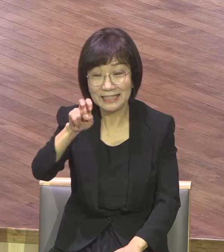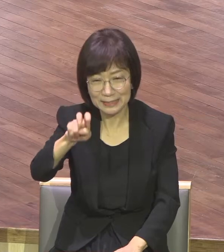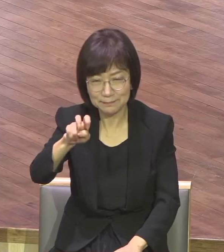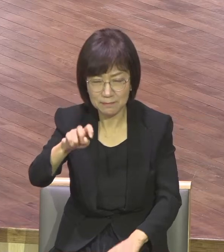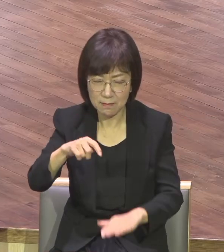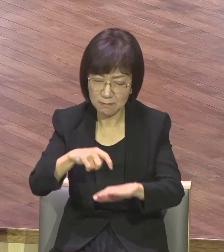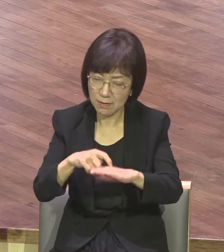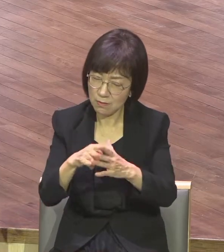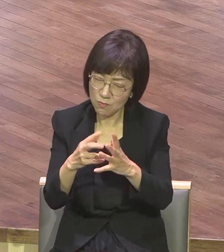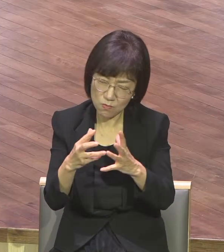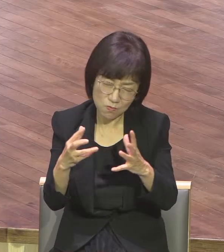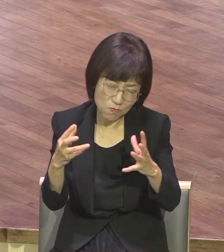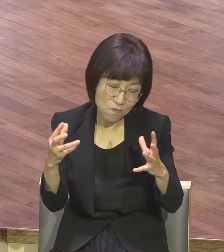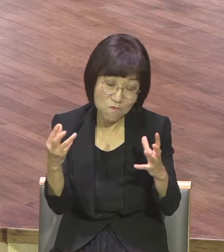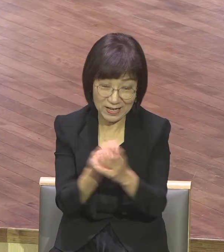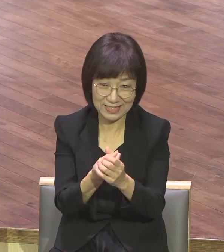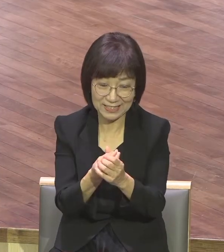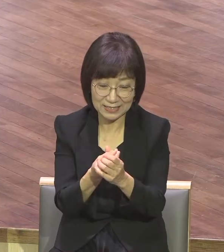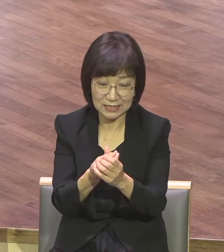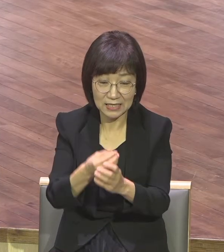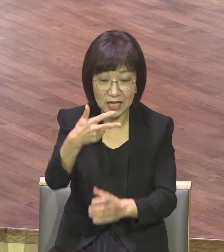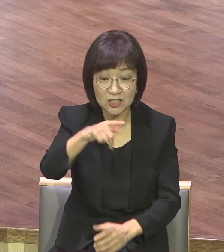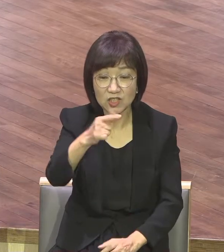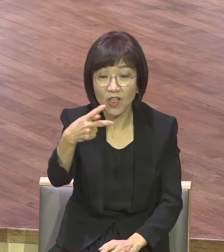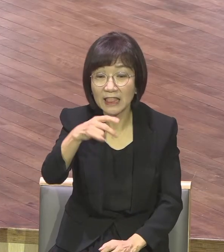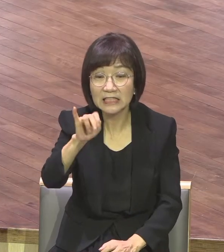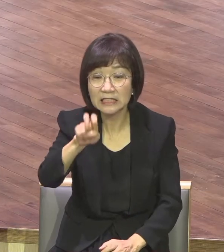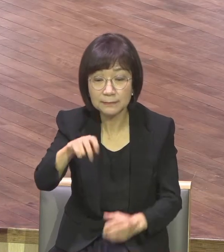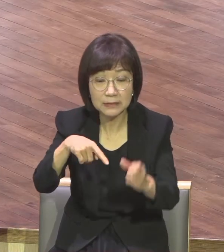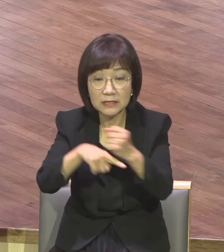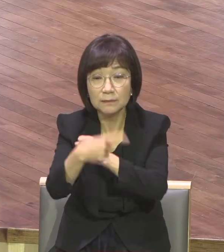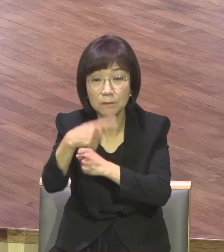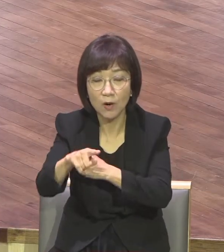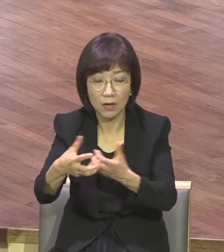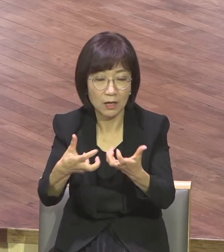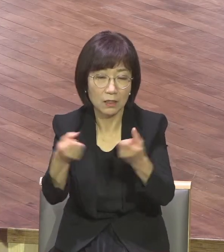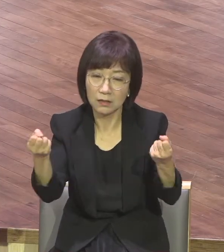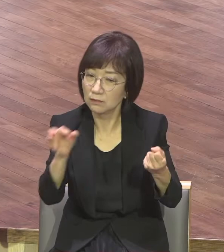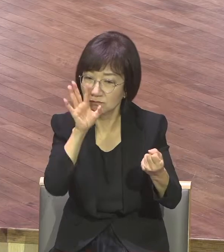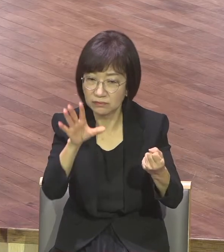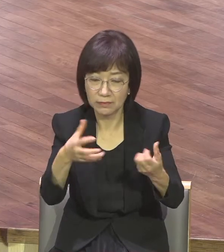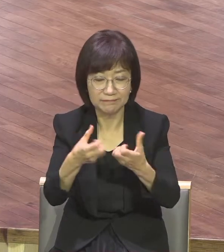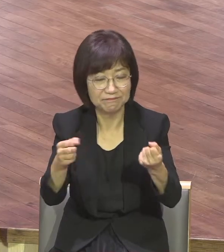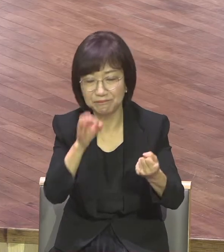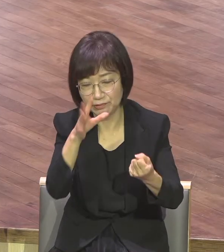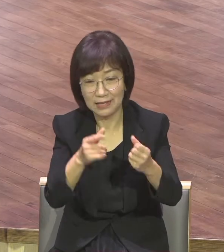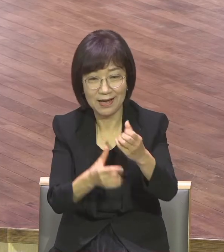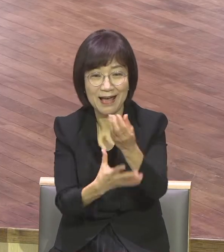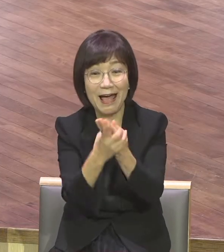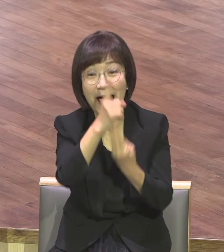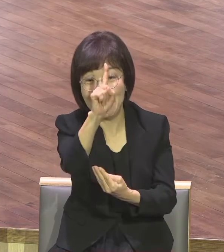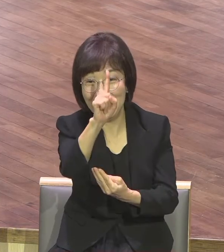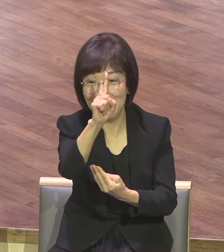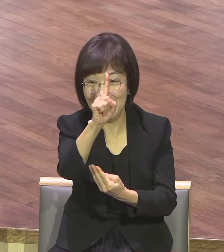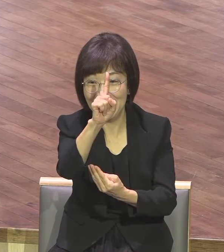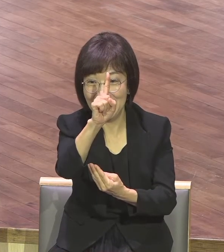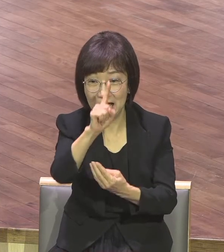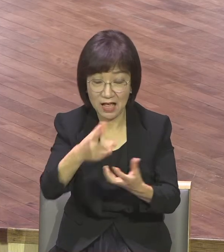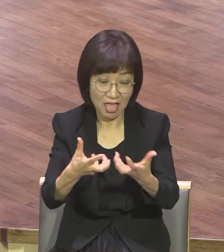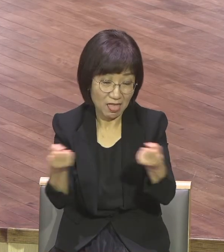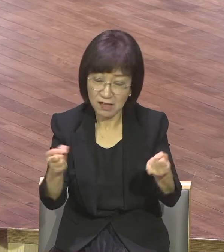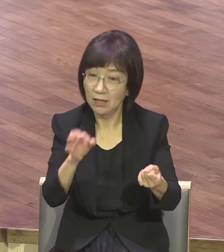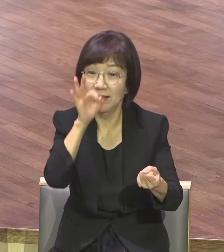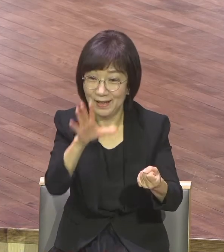표현은요 나누어지지 않는 한 마음 그런 뜻이에요. 나누어지지 않아요. 전심으란 말은 나누어지지 않아요.